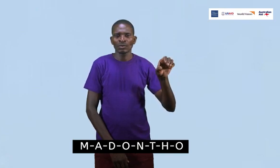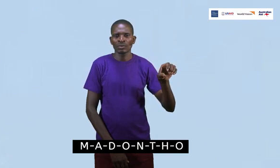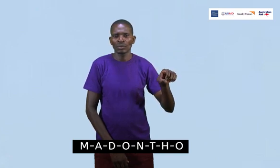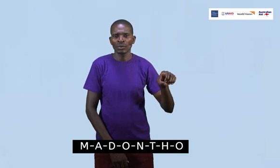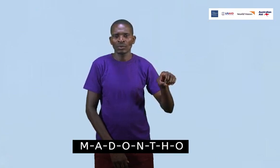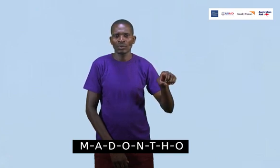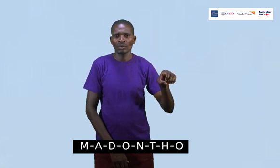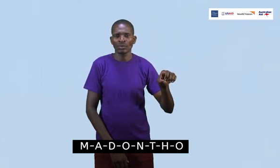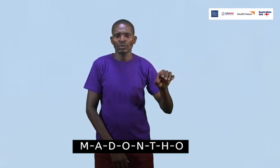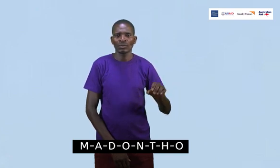O